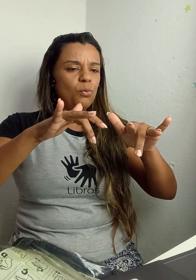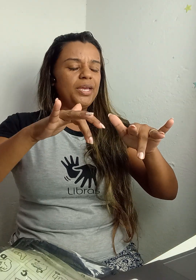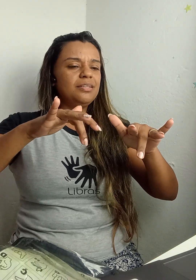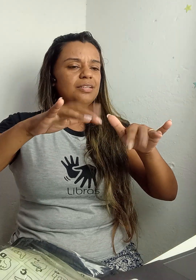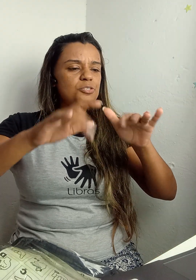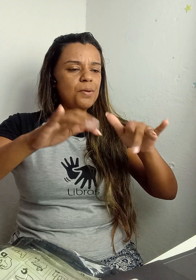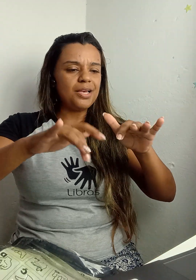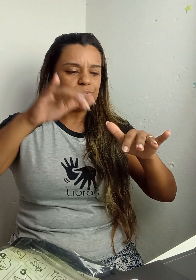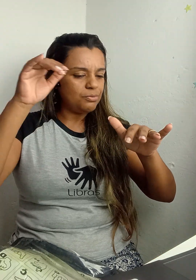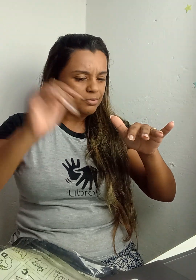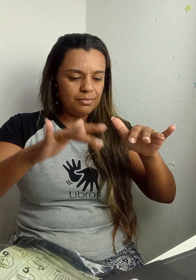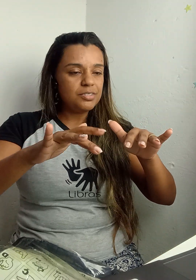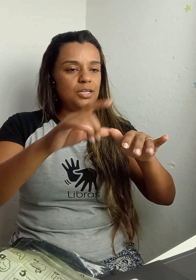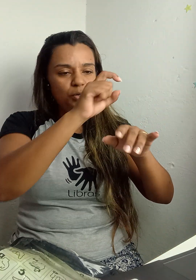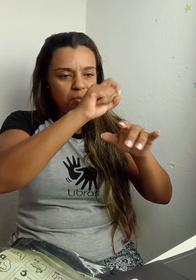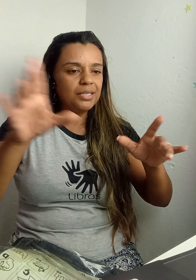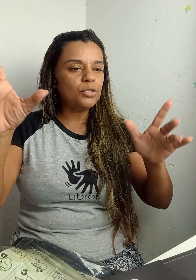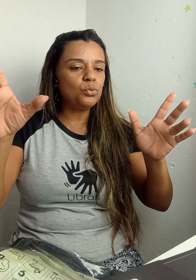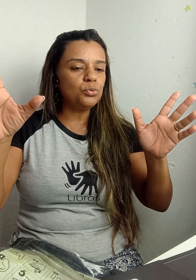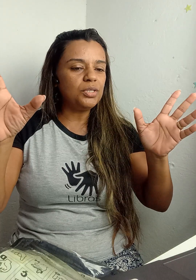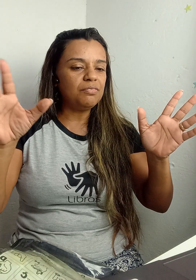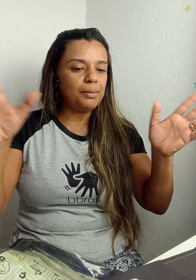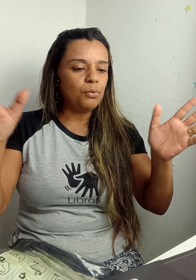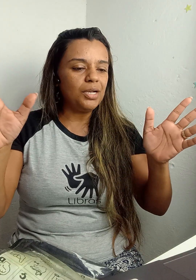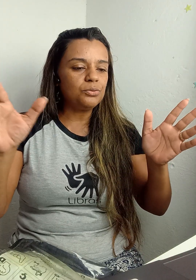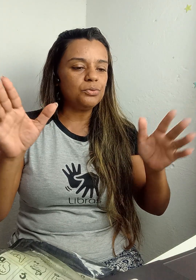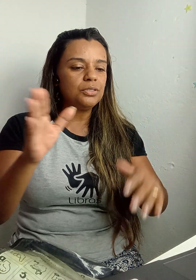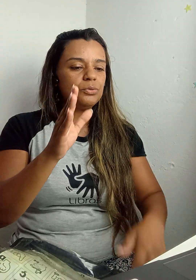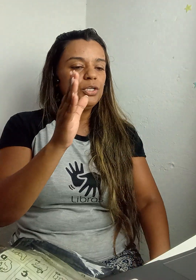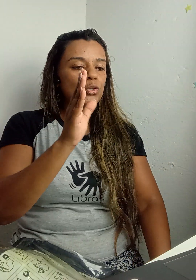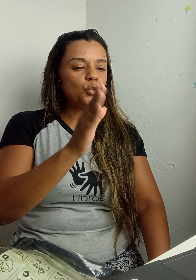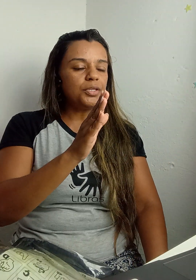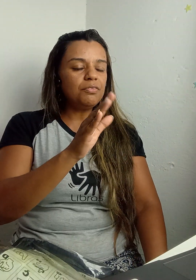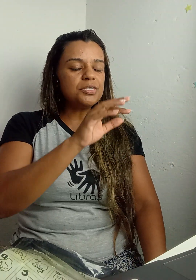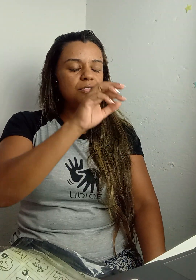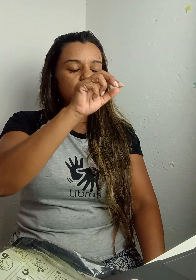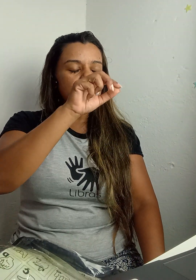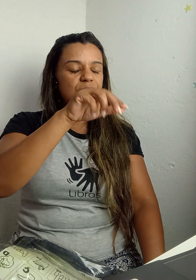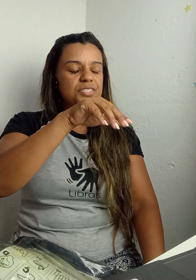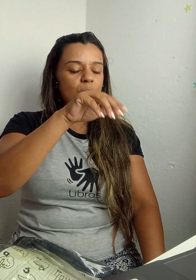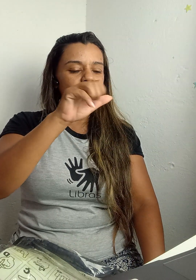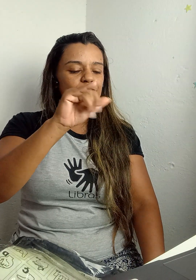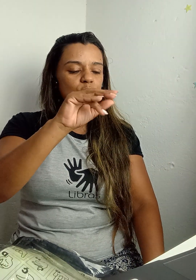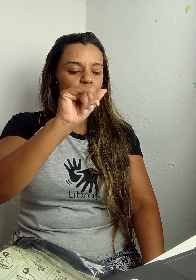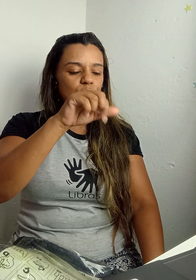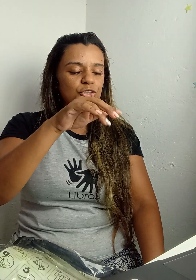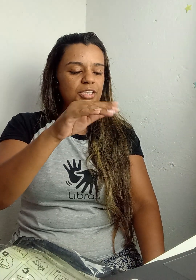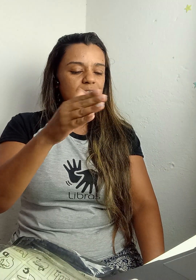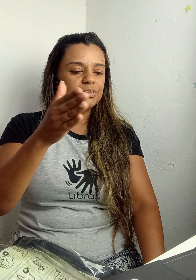um enter, dá espaço. Senão emenda tudo, né? Vai embolar tudo. Então, toda vez que você fizer uma datilologia,